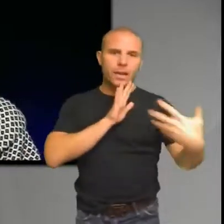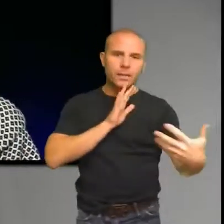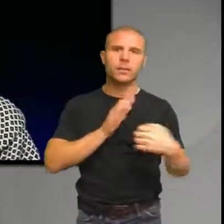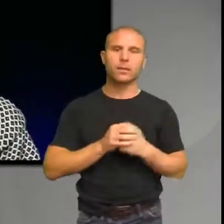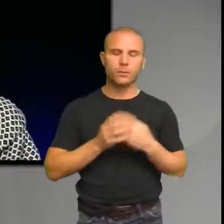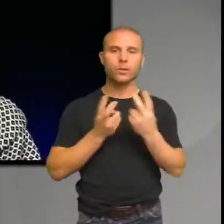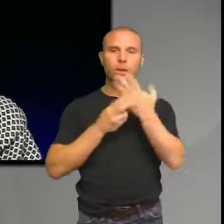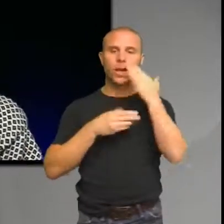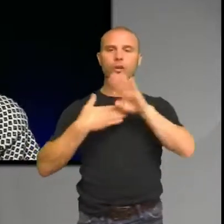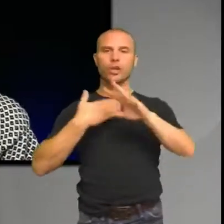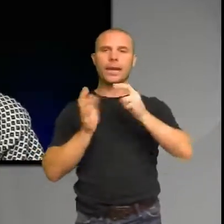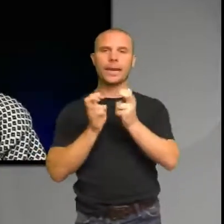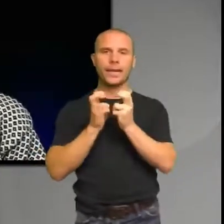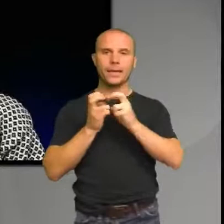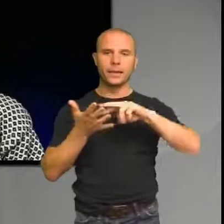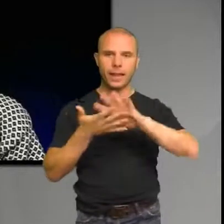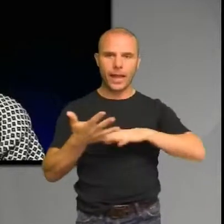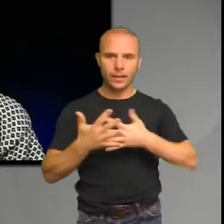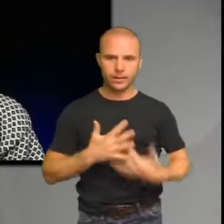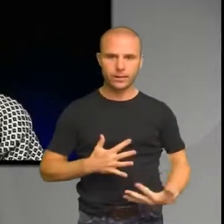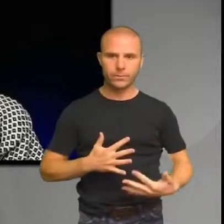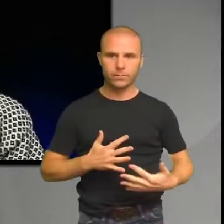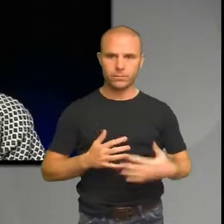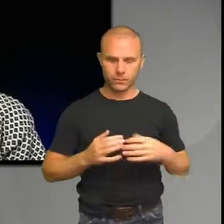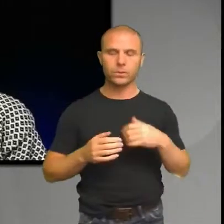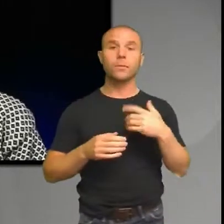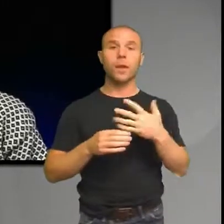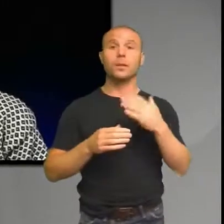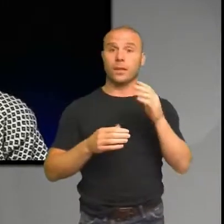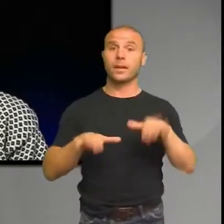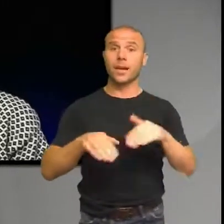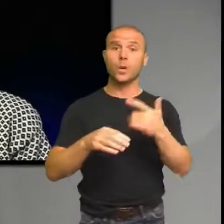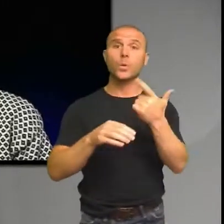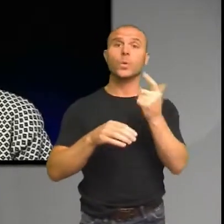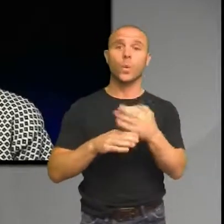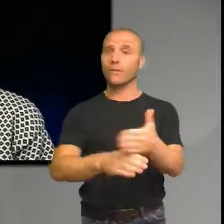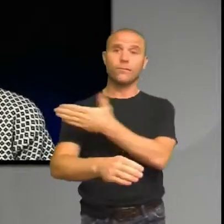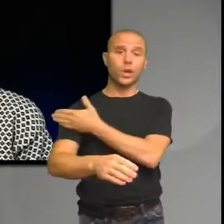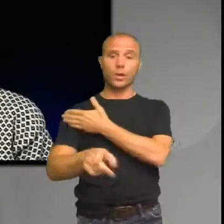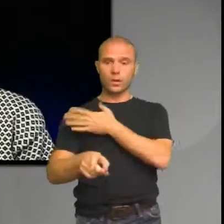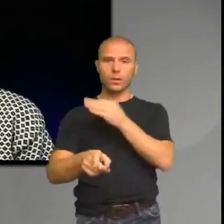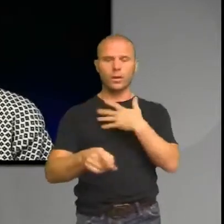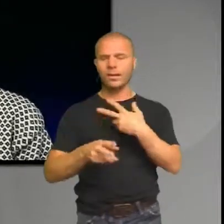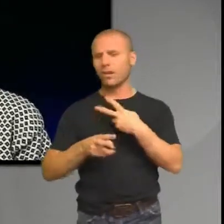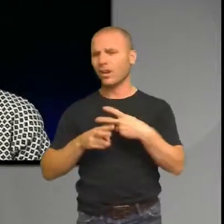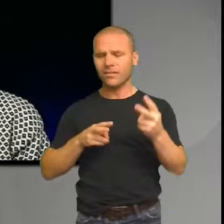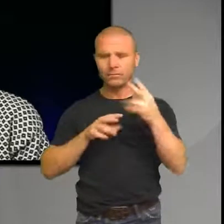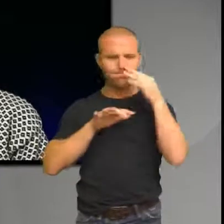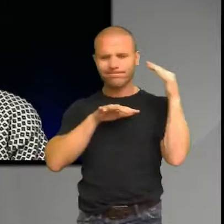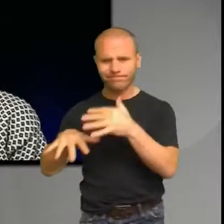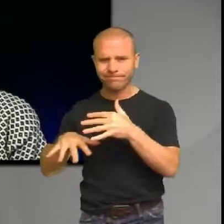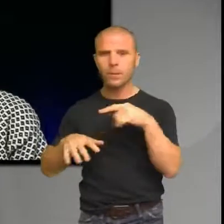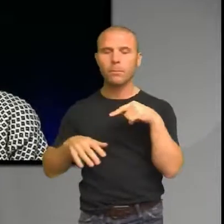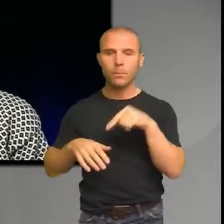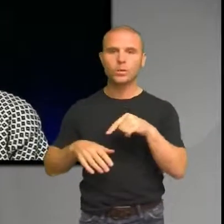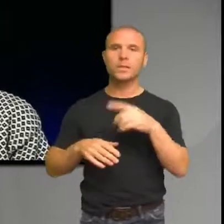elnät. År 1989, alltså 7 år innan Quebec blev strömlöst, så stod en ännu kraftigare storm till mot Sverige,